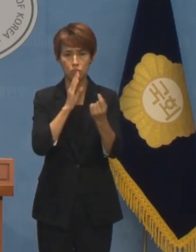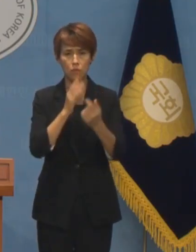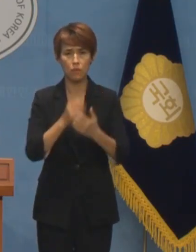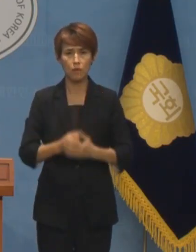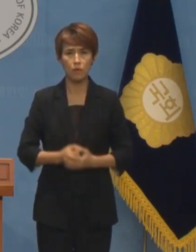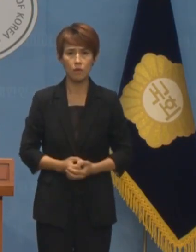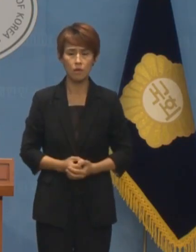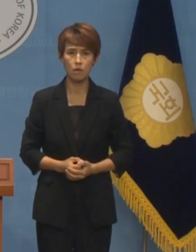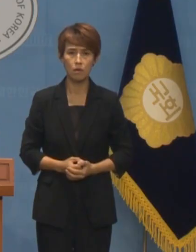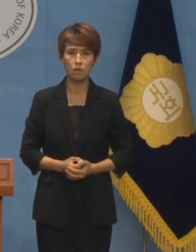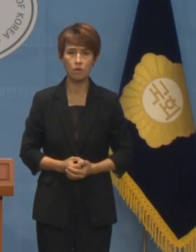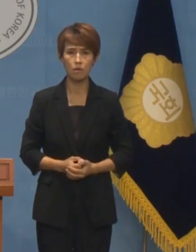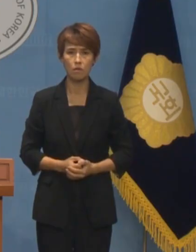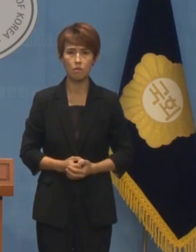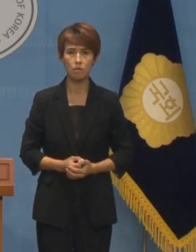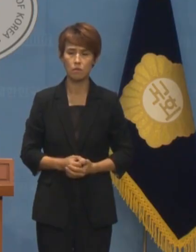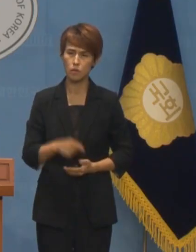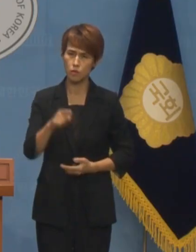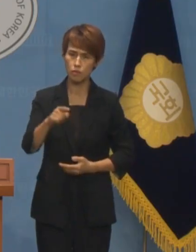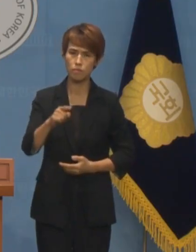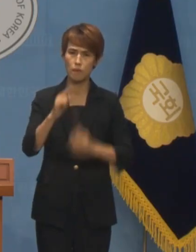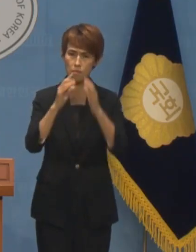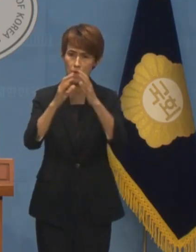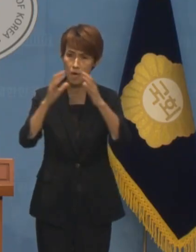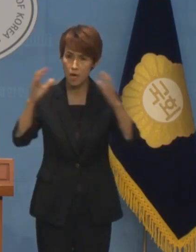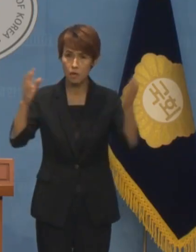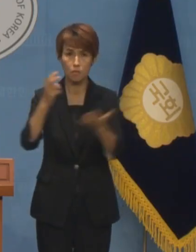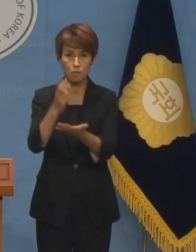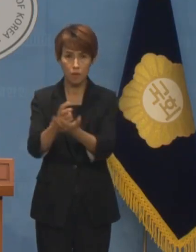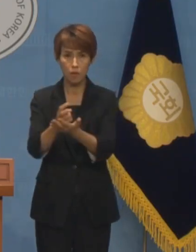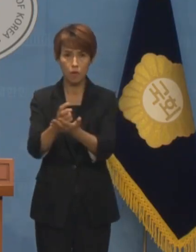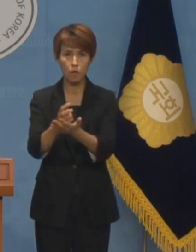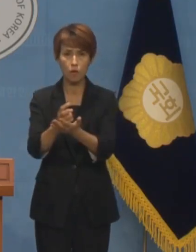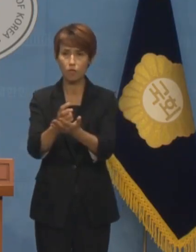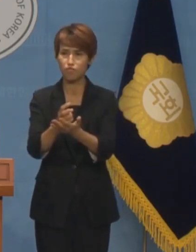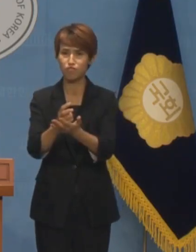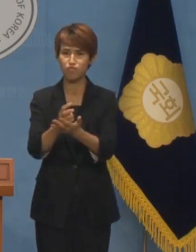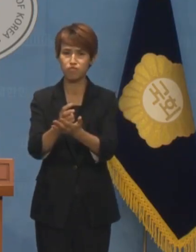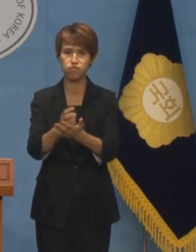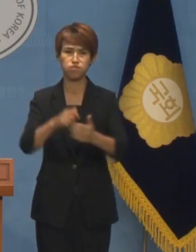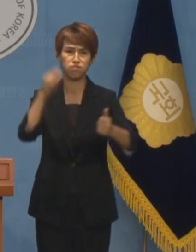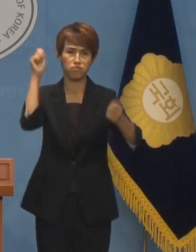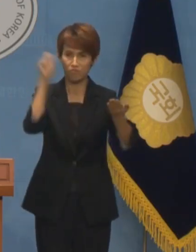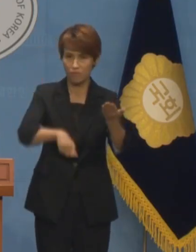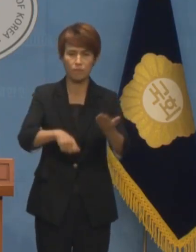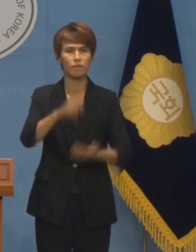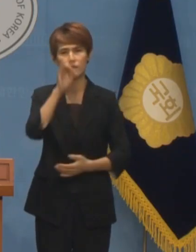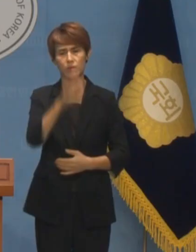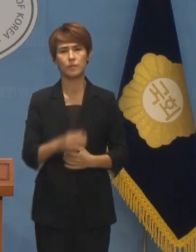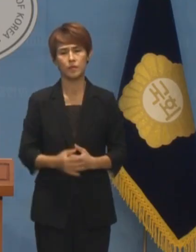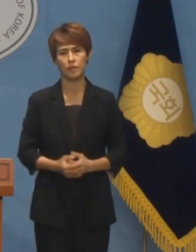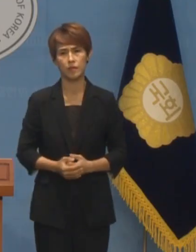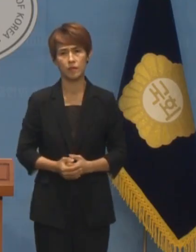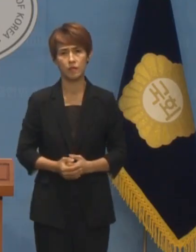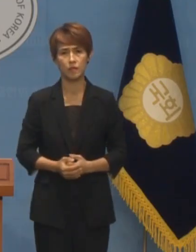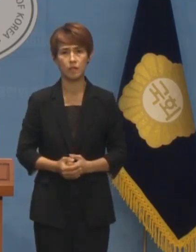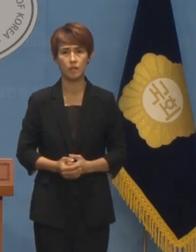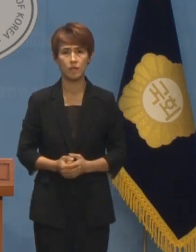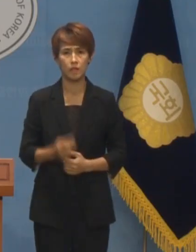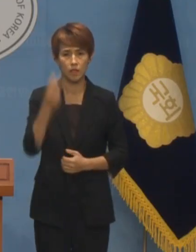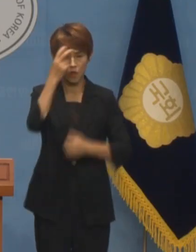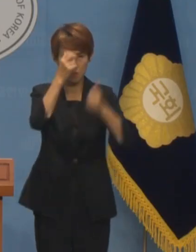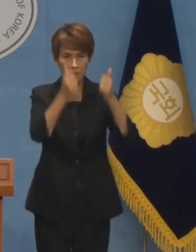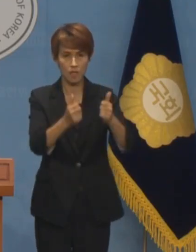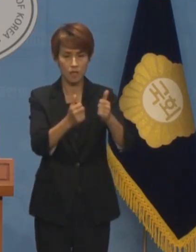있다면 이렇게 논쟁의 여지가 있는 법안들을 일방적으로 통과시켜선 안 됩니다. 검사 탄핵